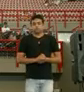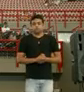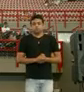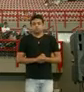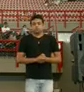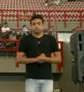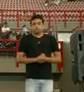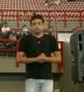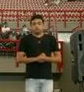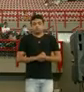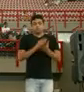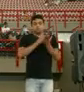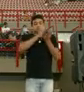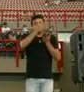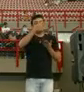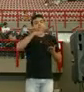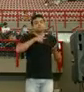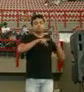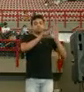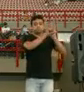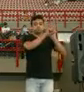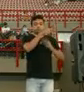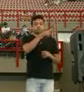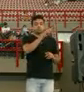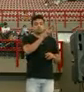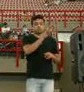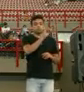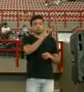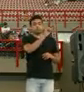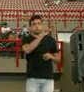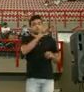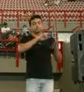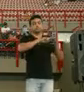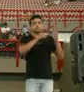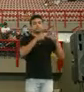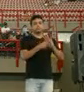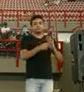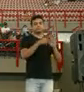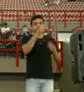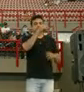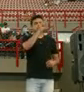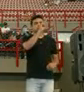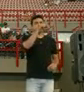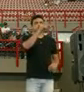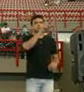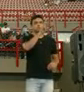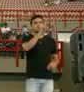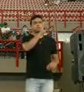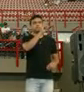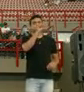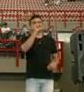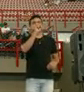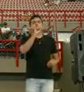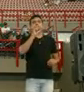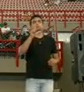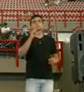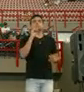Iniciando pelas leis ponderais. Professor Alexandre, o que é que significa essa palavra